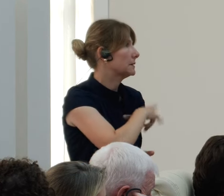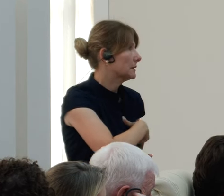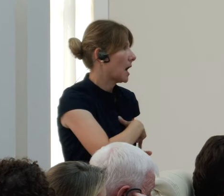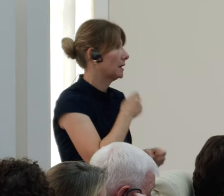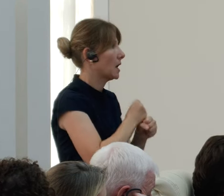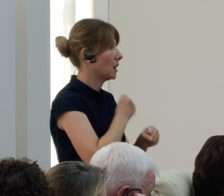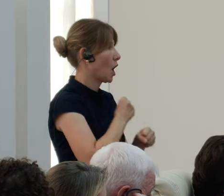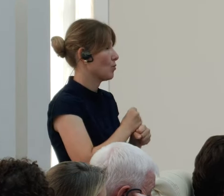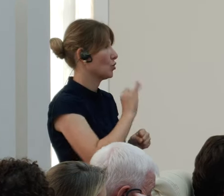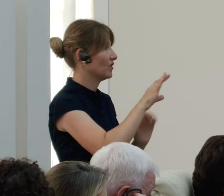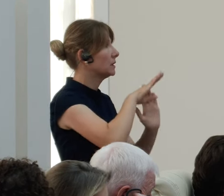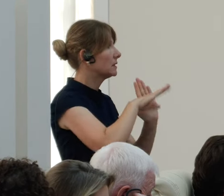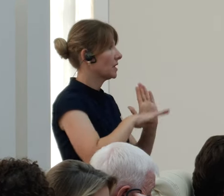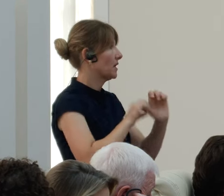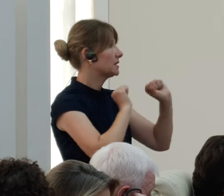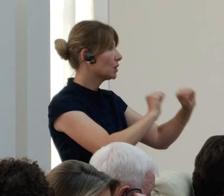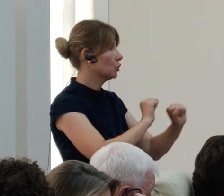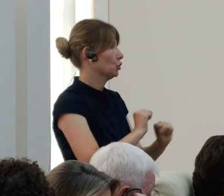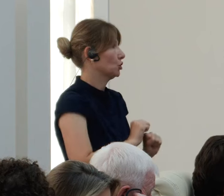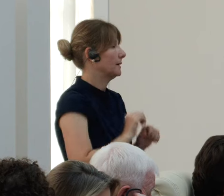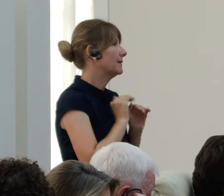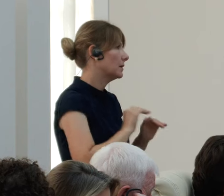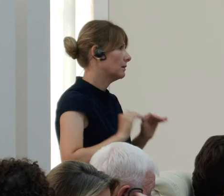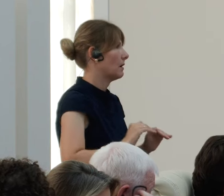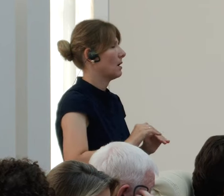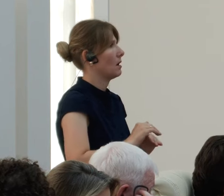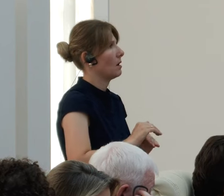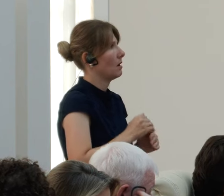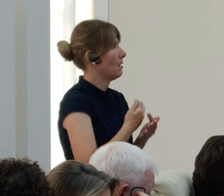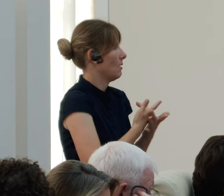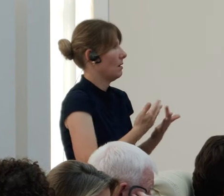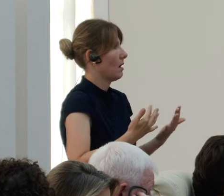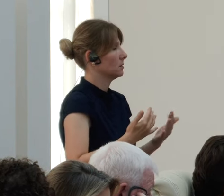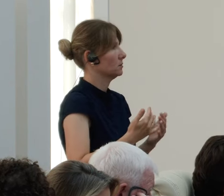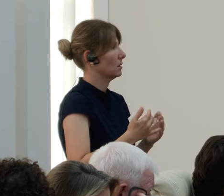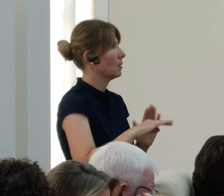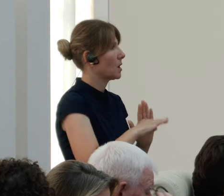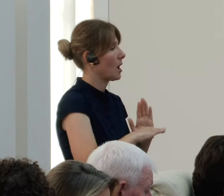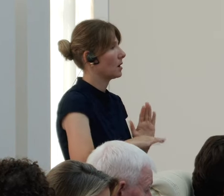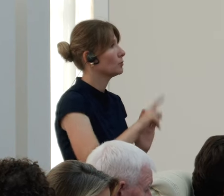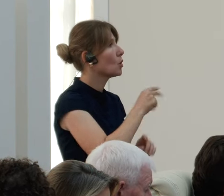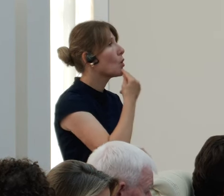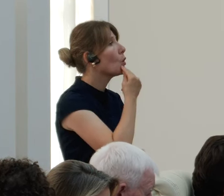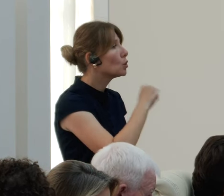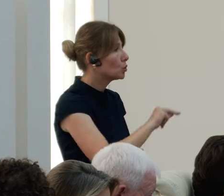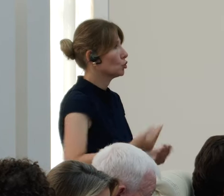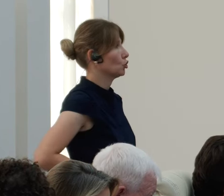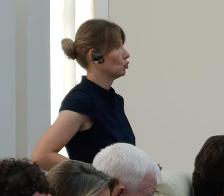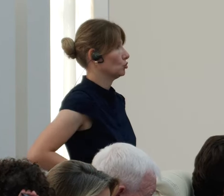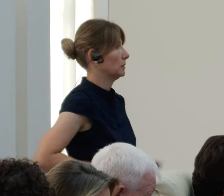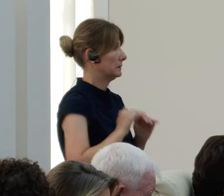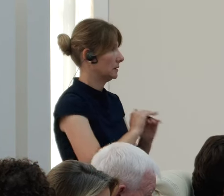eficiente în sistemul de protecție socială și va îmbunătăți viața celor care au nevoie. De asemenea, noi